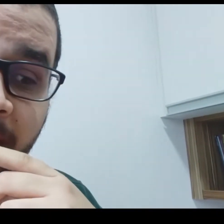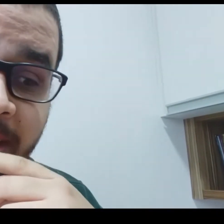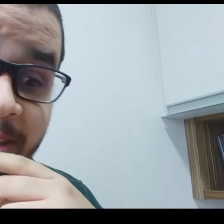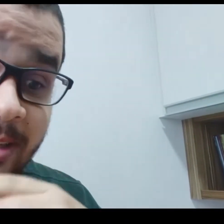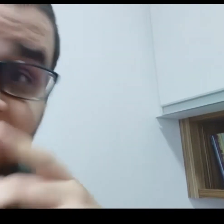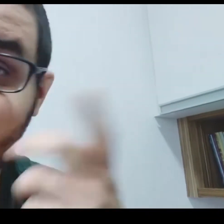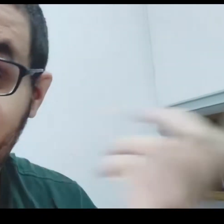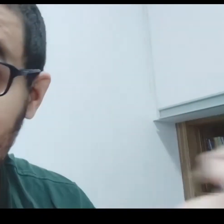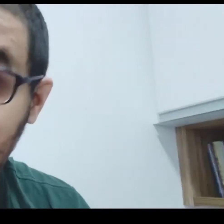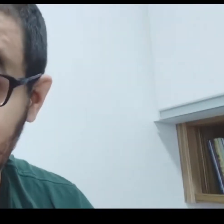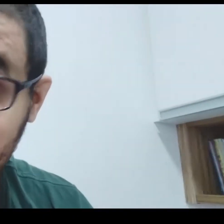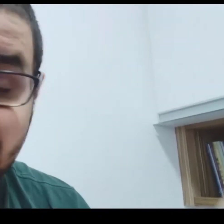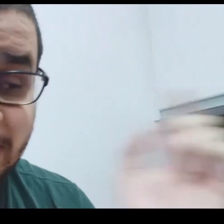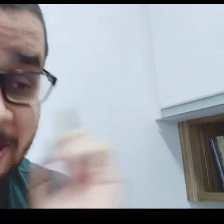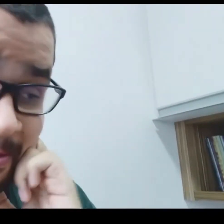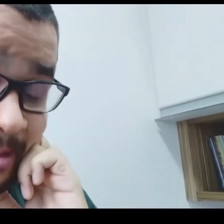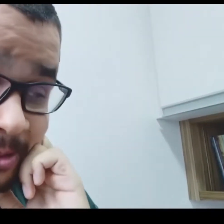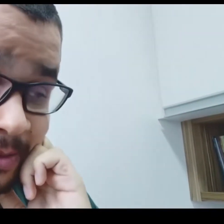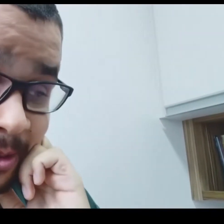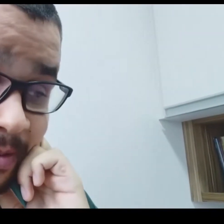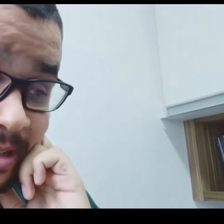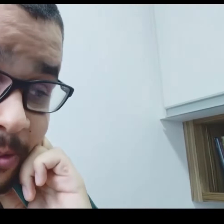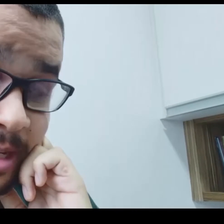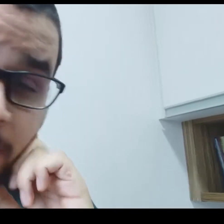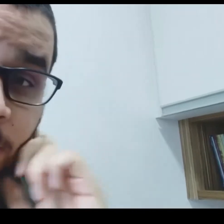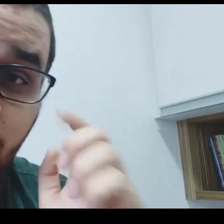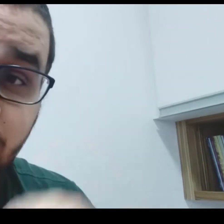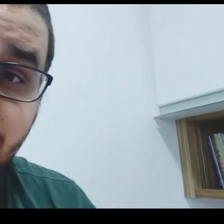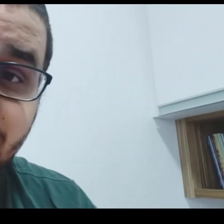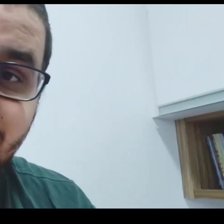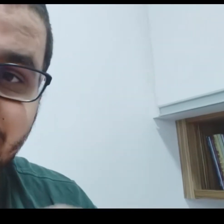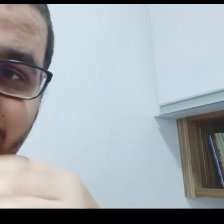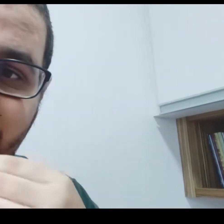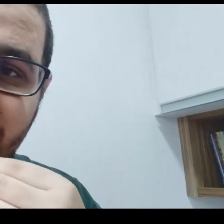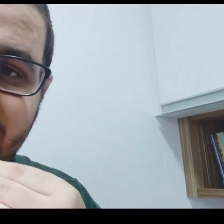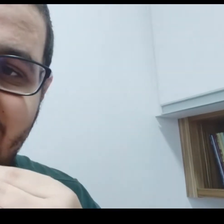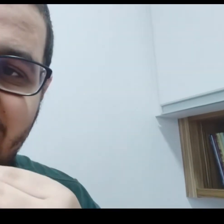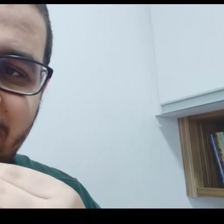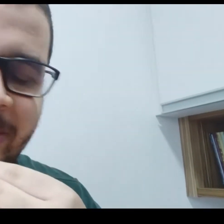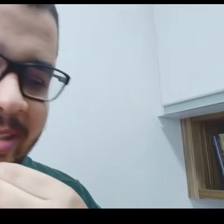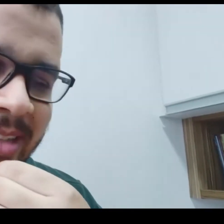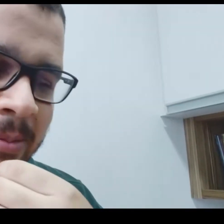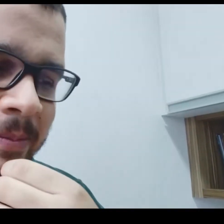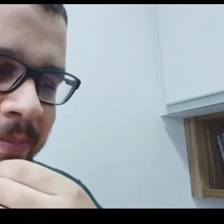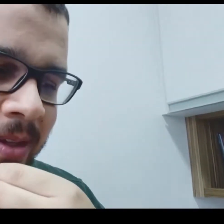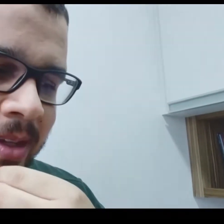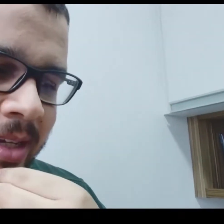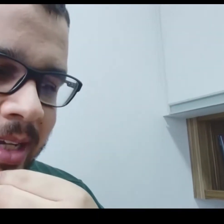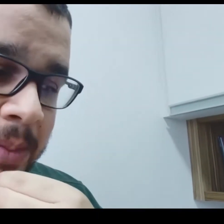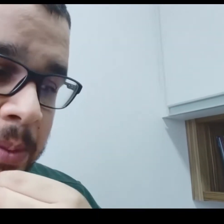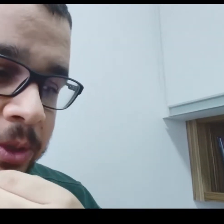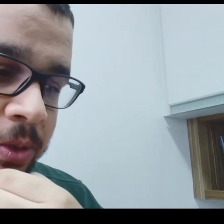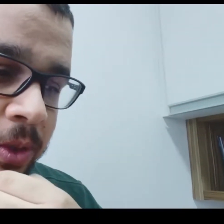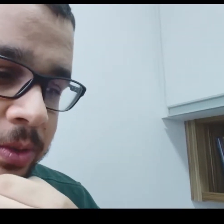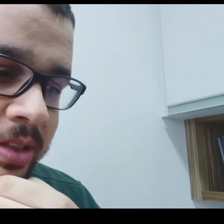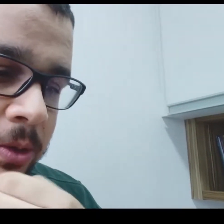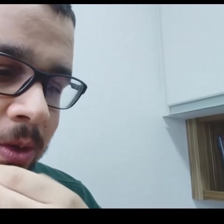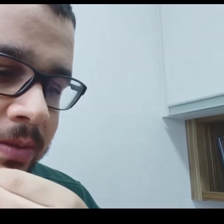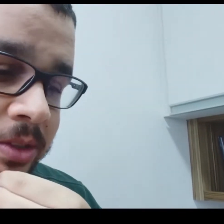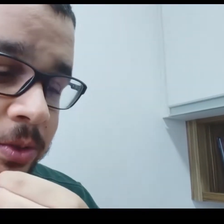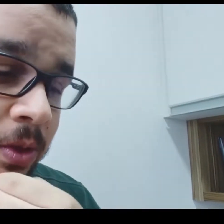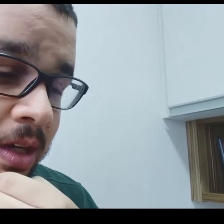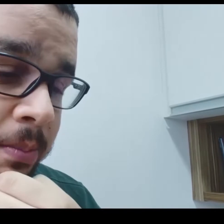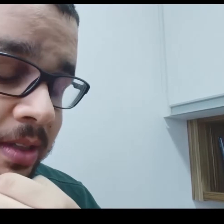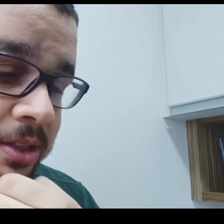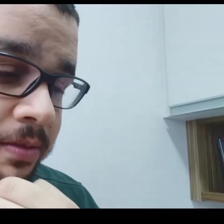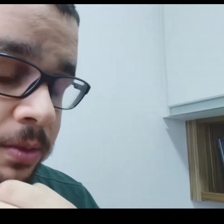irmão Eja, que talvez ele nem lembre disso, mas eu tive uma conversa com ele que mudou muito no meu modo de encarar as coisas, sabe? Ele me mostrou que o Senhor, às